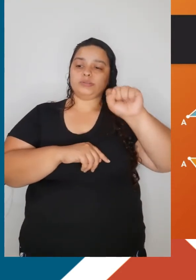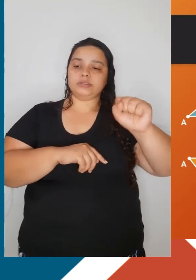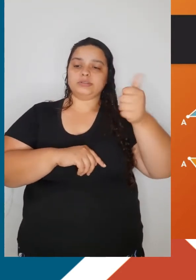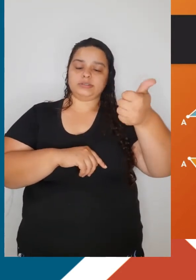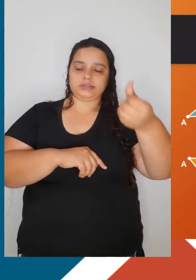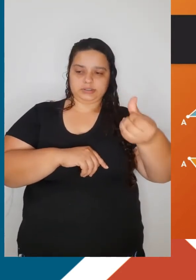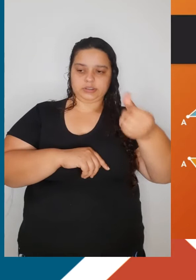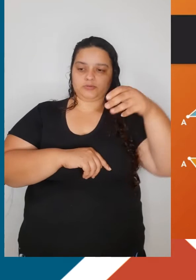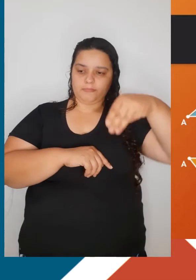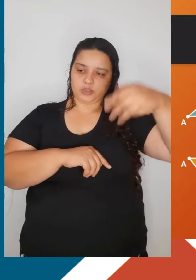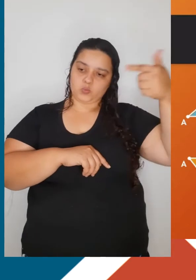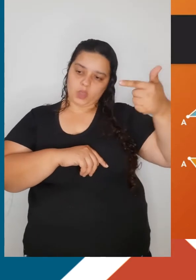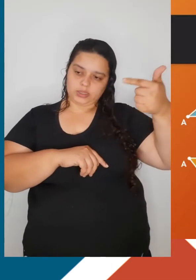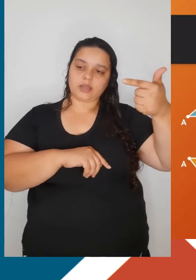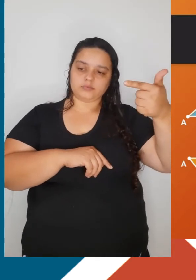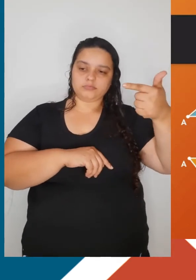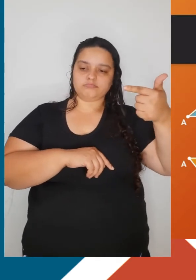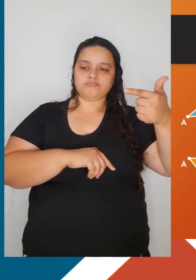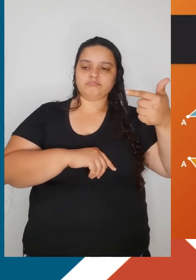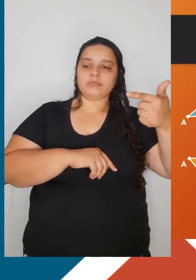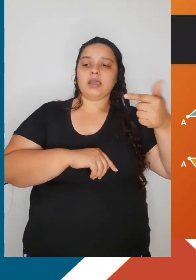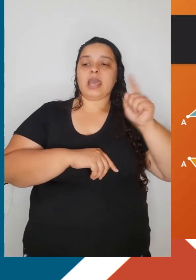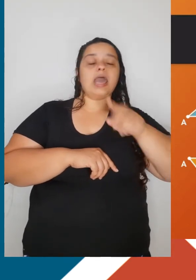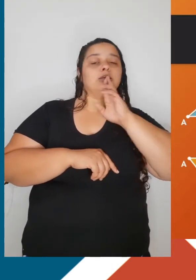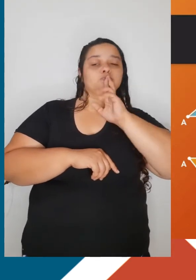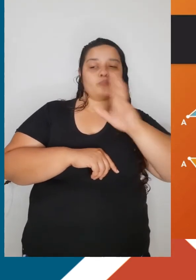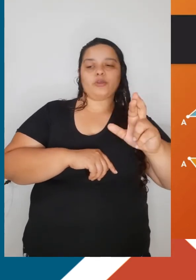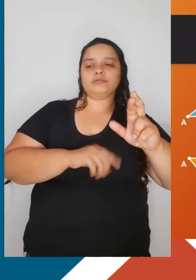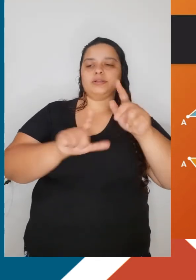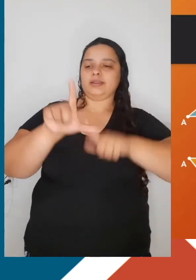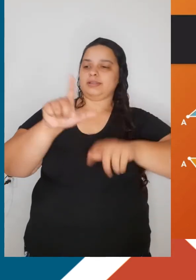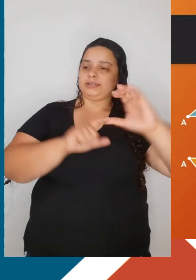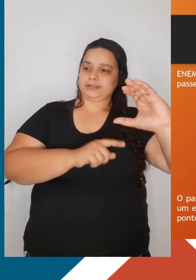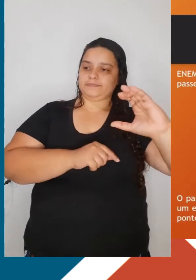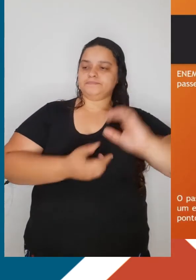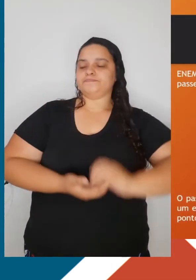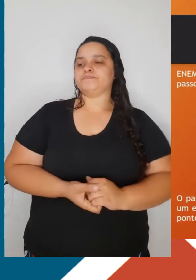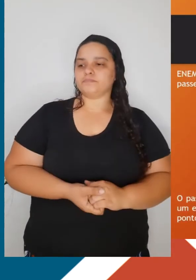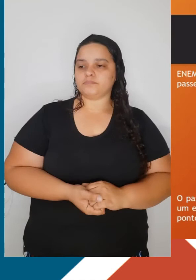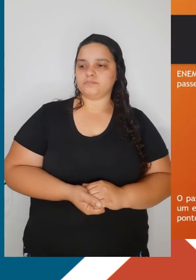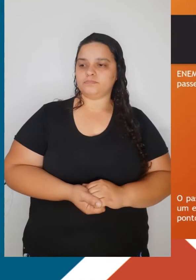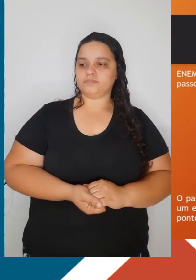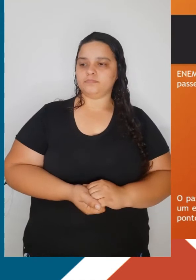igual a 816 metros quadrados, que é a nossa alternativa C.